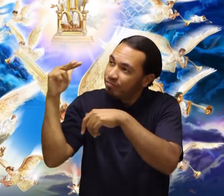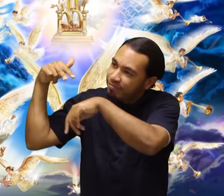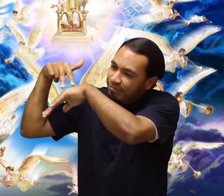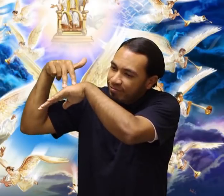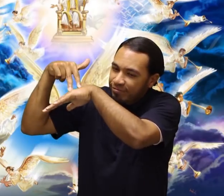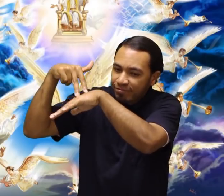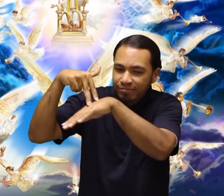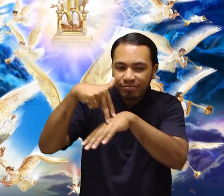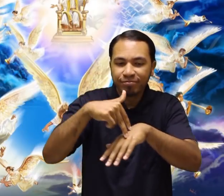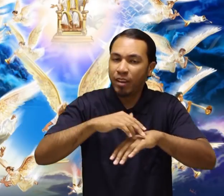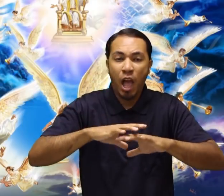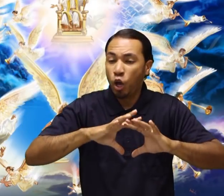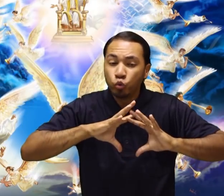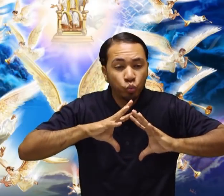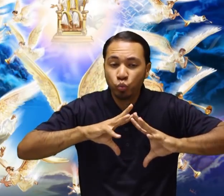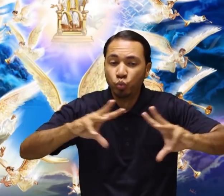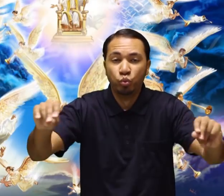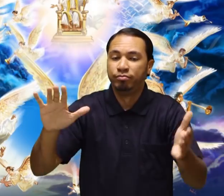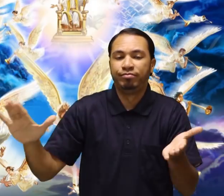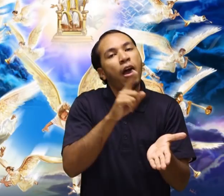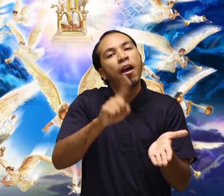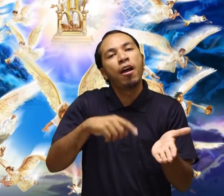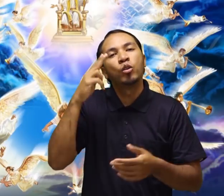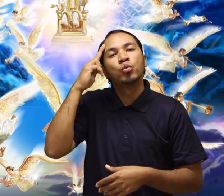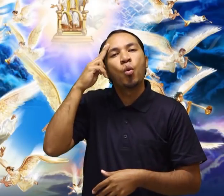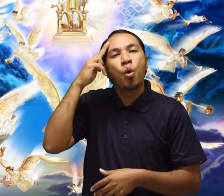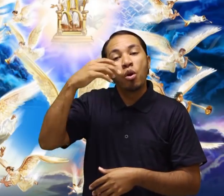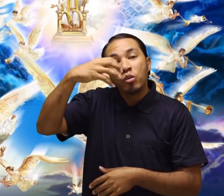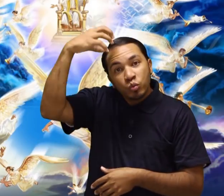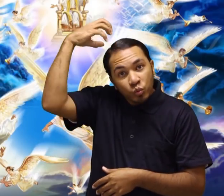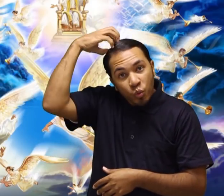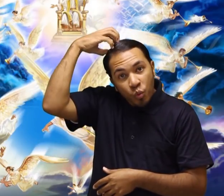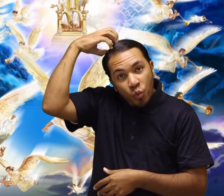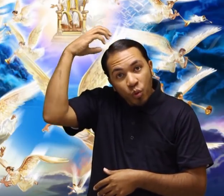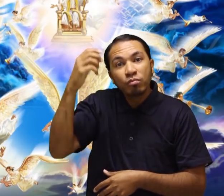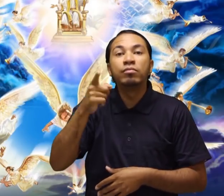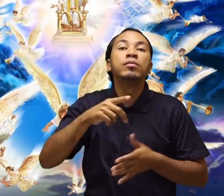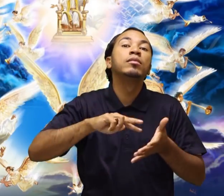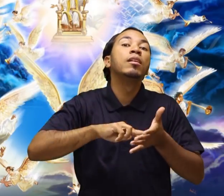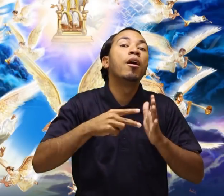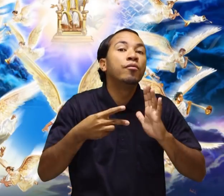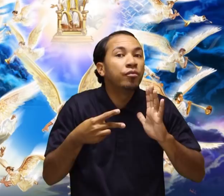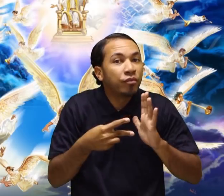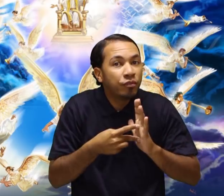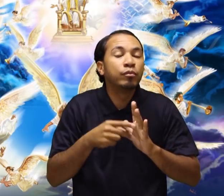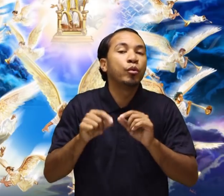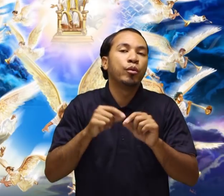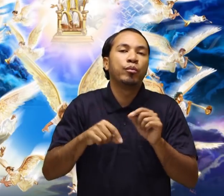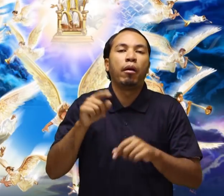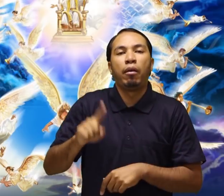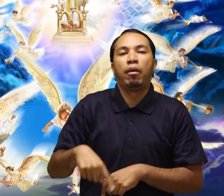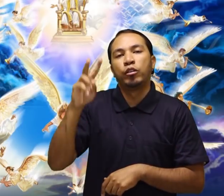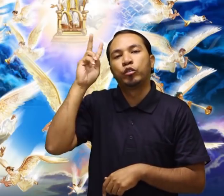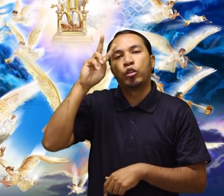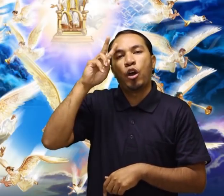Quando voltará a este mundo? Esse é o significado do sonho do rei.